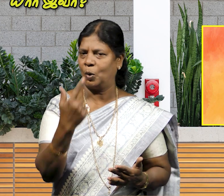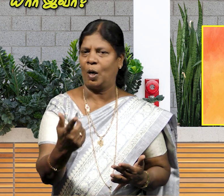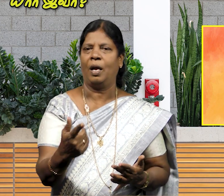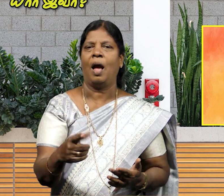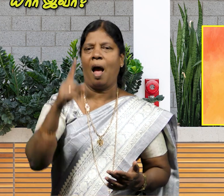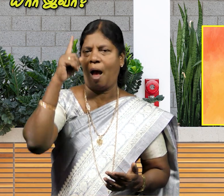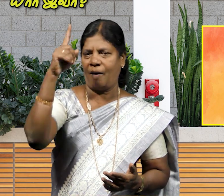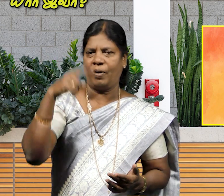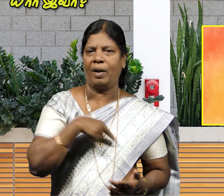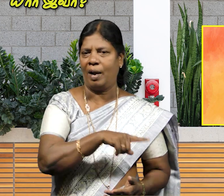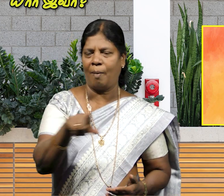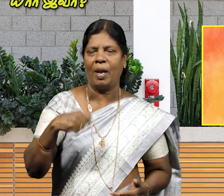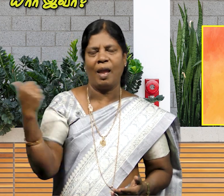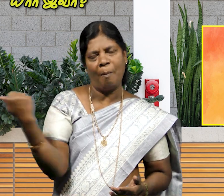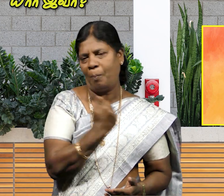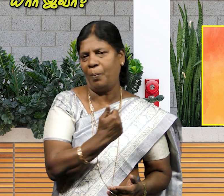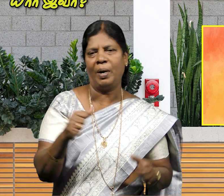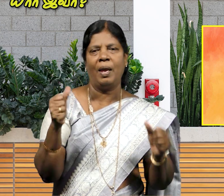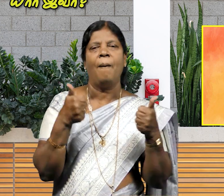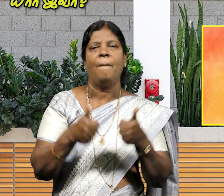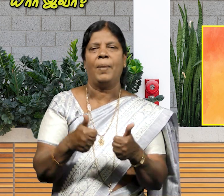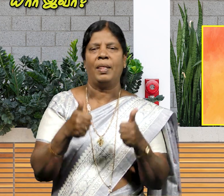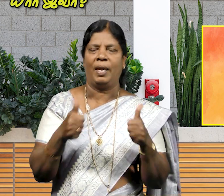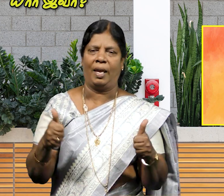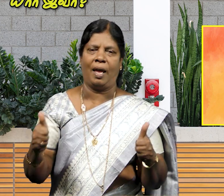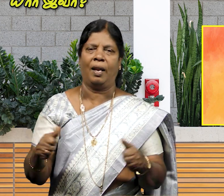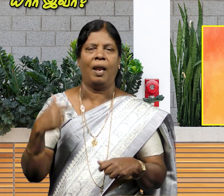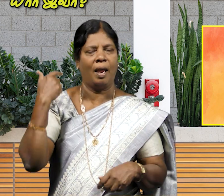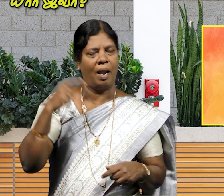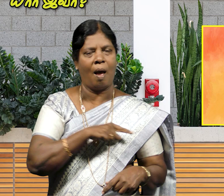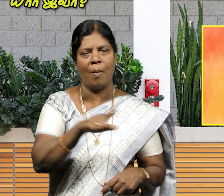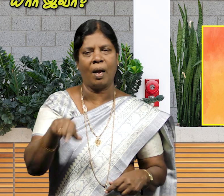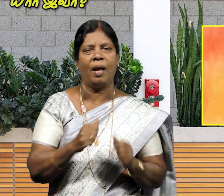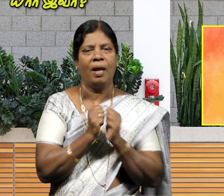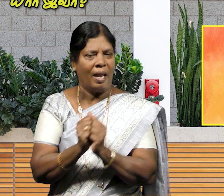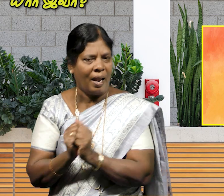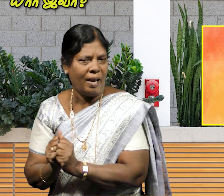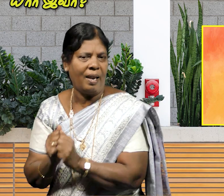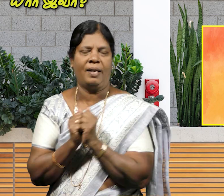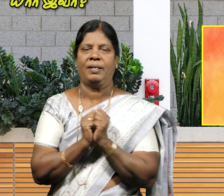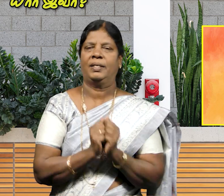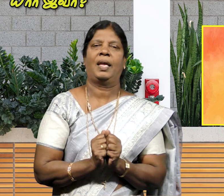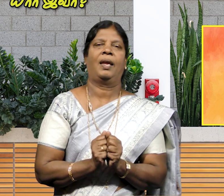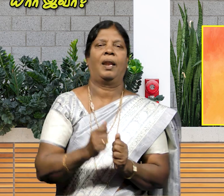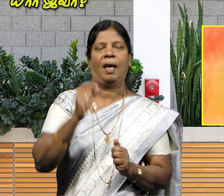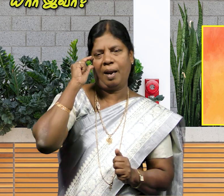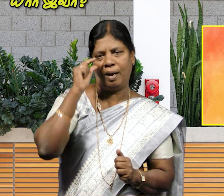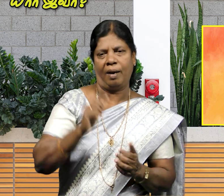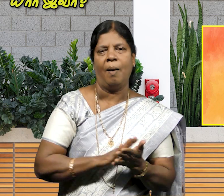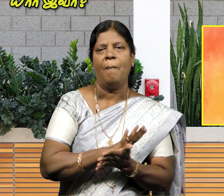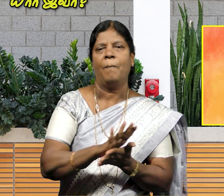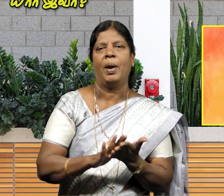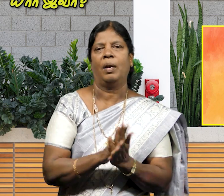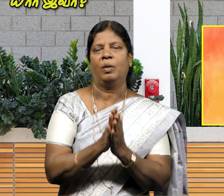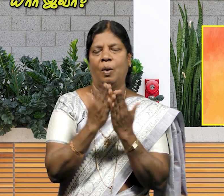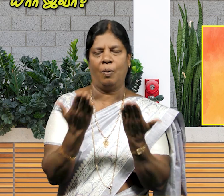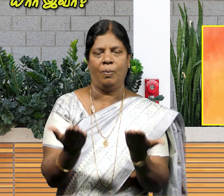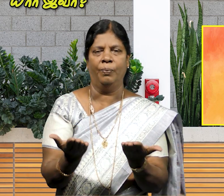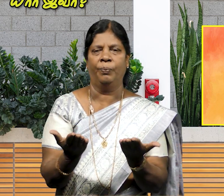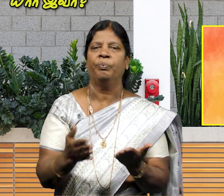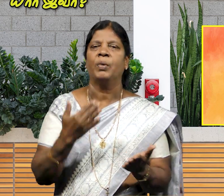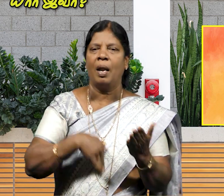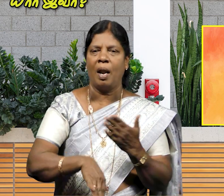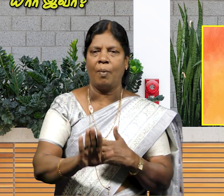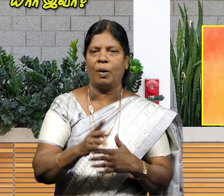வேதாகமும் சொல்லுகிறது. அவர் நம்மை எப்படி மதிக்கிறார் என்றும் அதனால் நமக்காக என்ன செய்தார் என்பதையும்